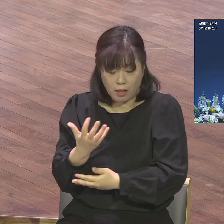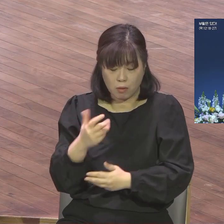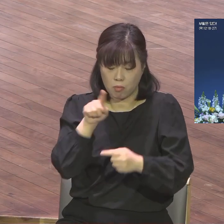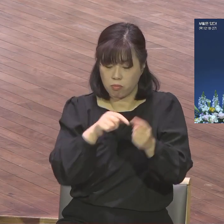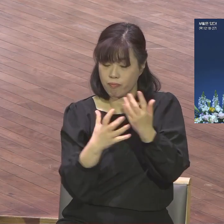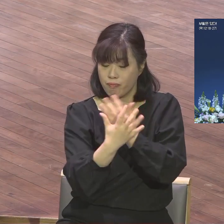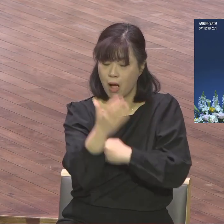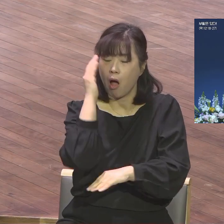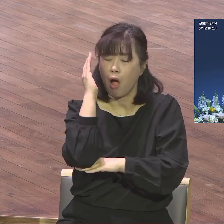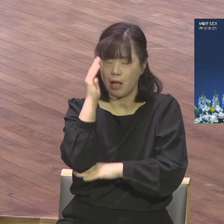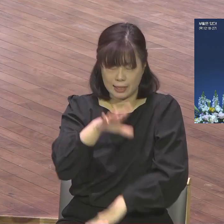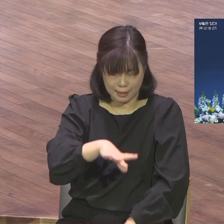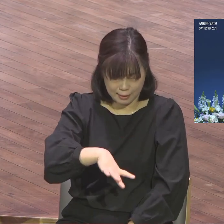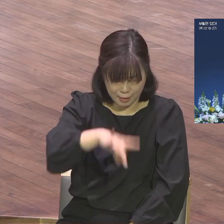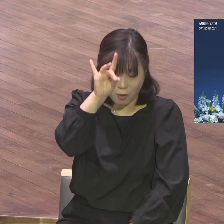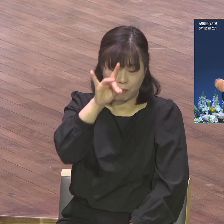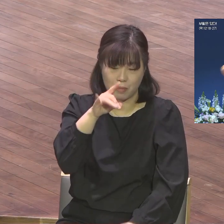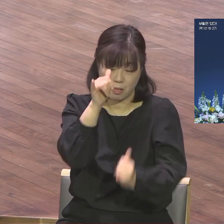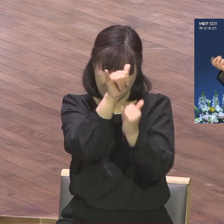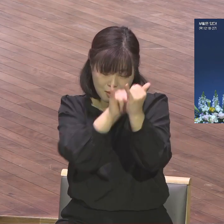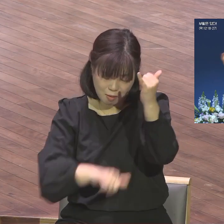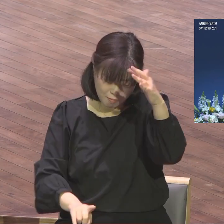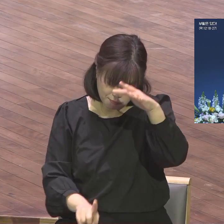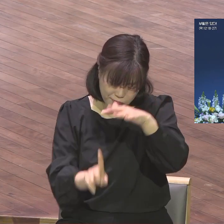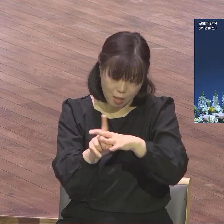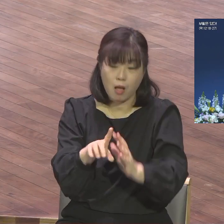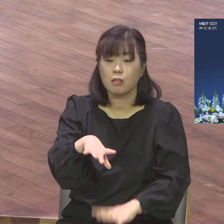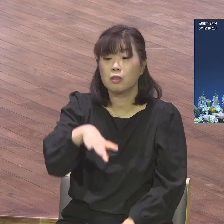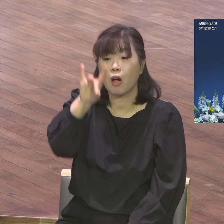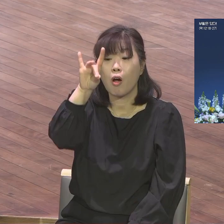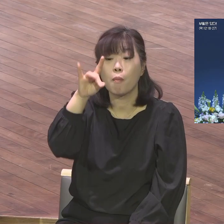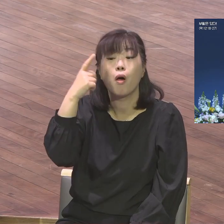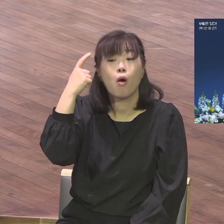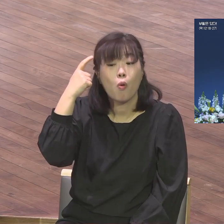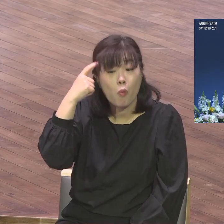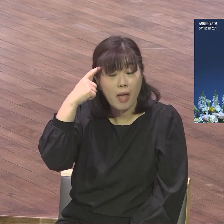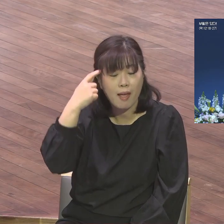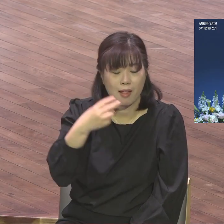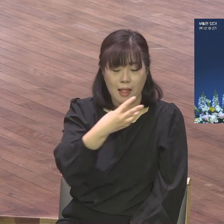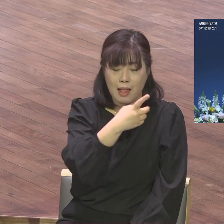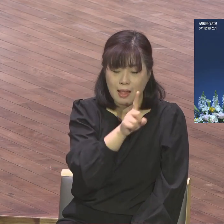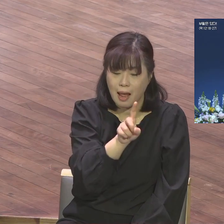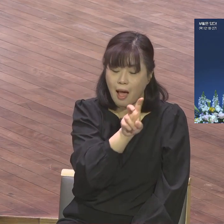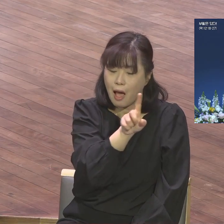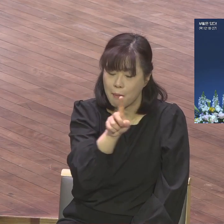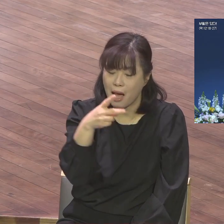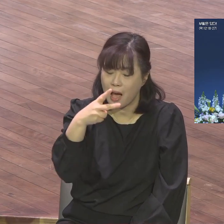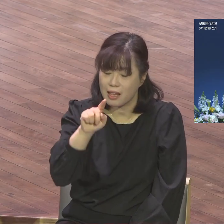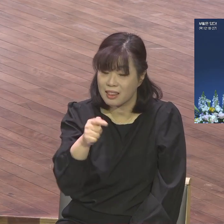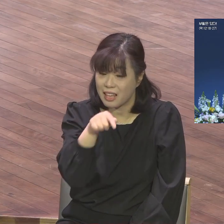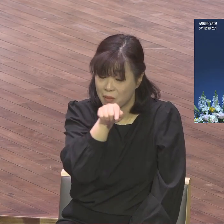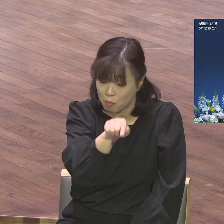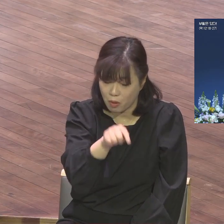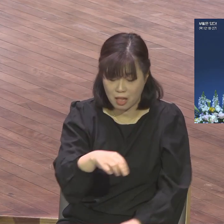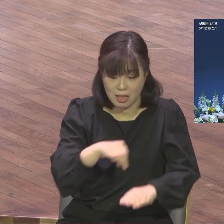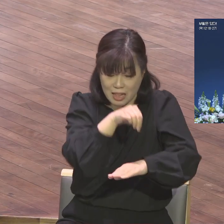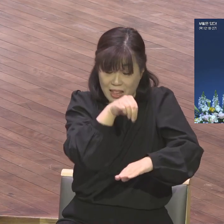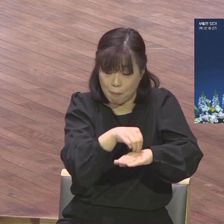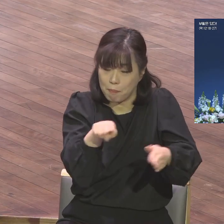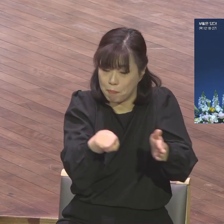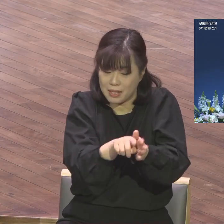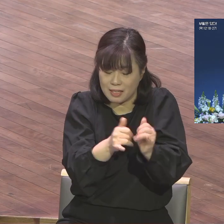열린 겁니다. 라마단 기간에는 다른 종교가 소리 들리면 안 돼요. 계속 그 사람들이 기도 소리만 들려야 되는데